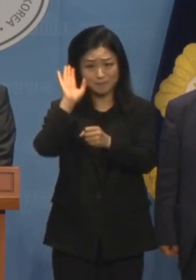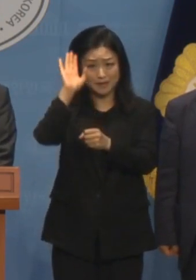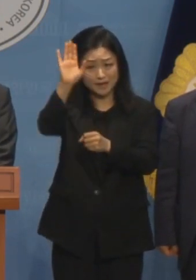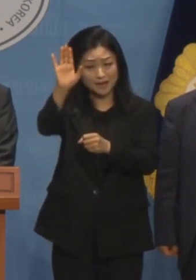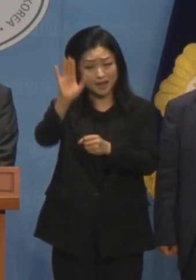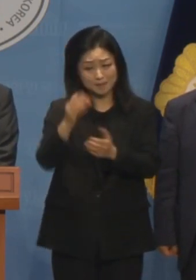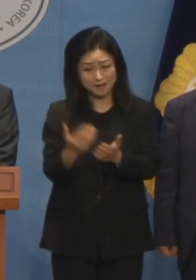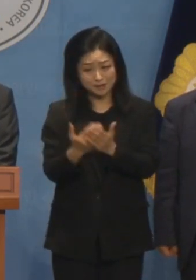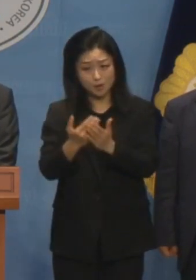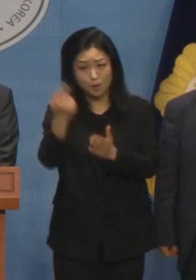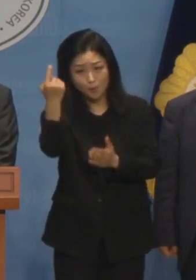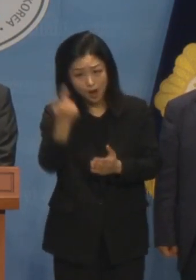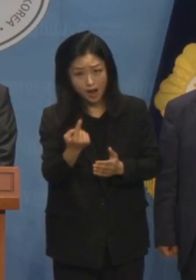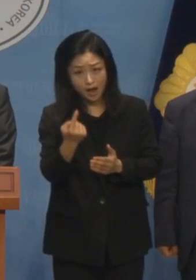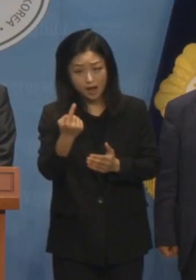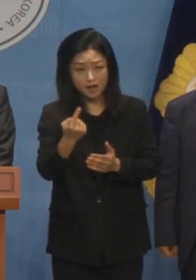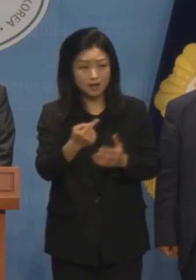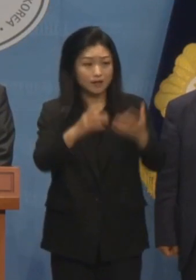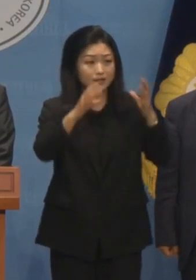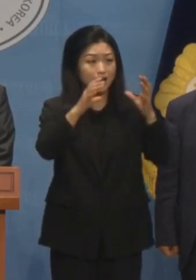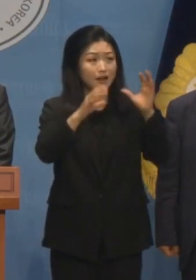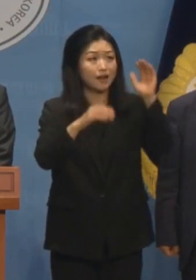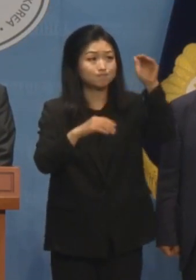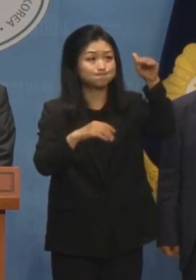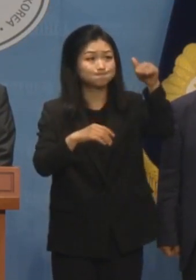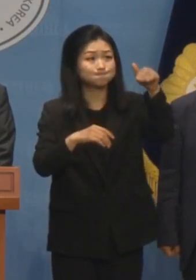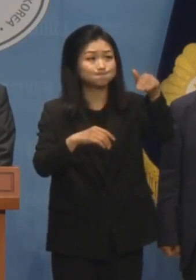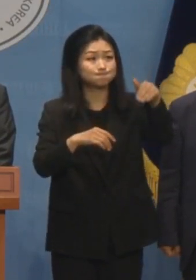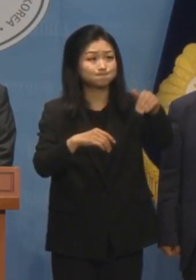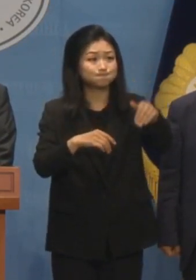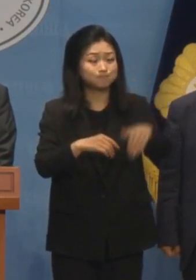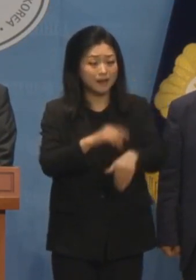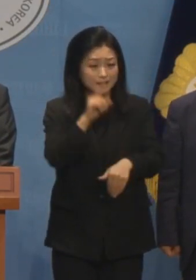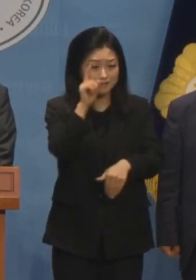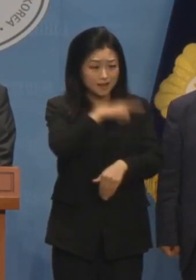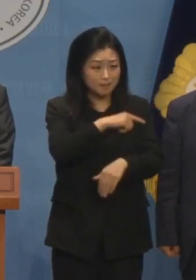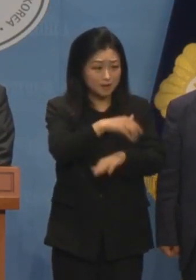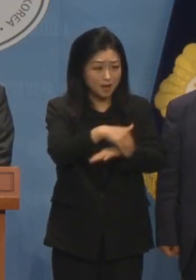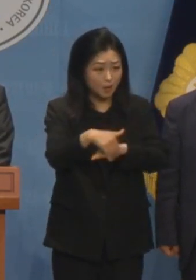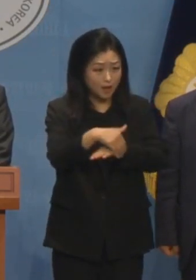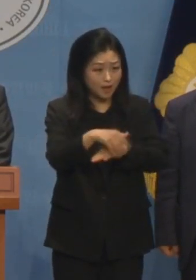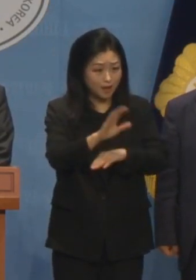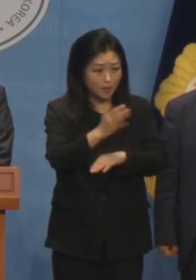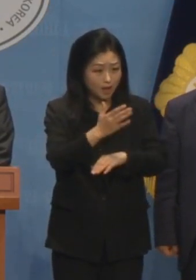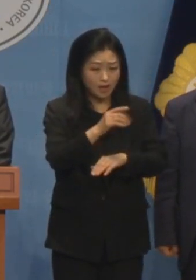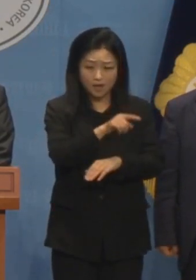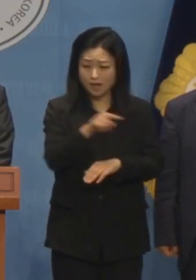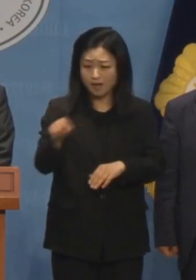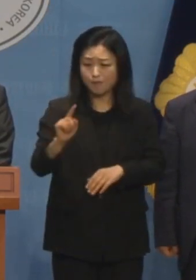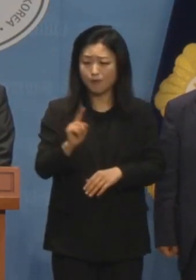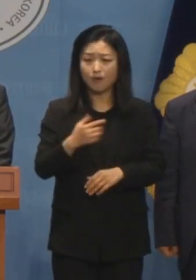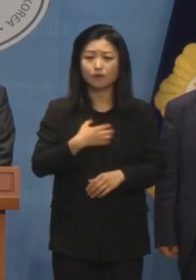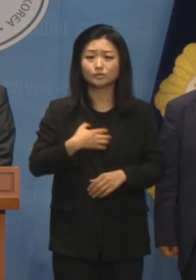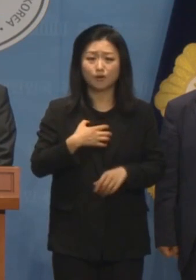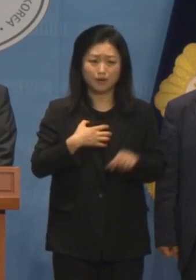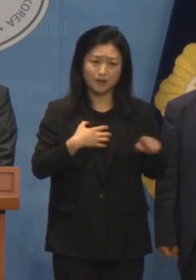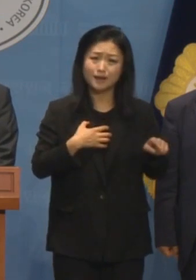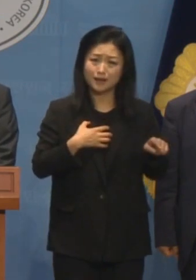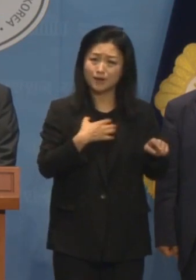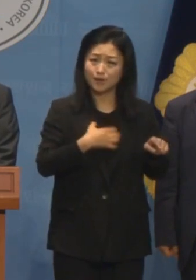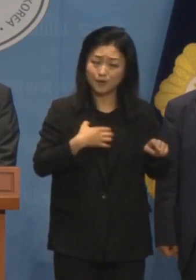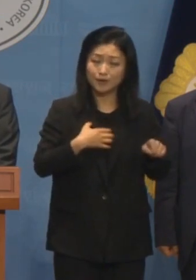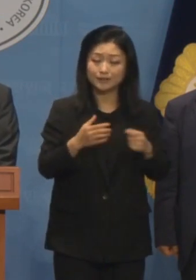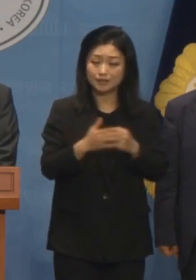아니면 정말로 나라를 나락으로 끌고 가는 나쁜 계획이 될지 걱정이 되는 상황입니다. 특히 이제